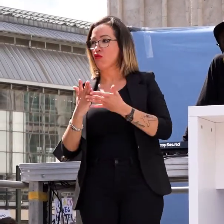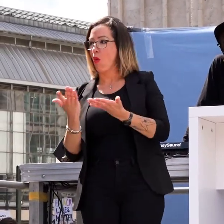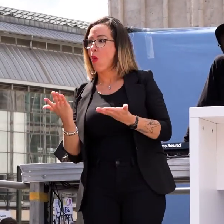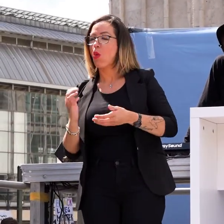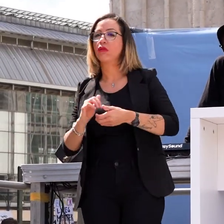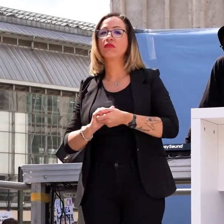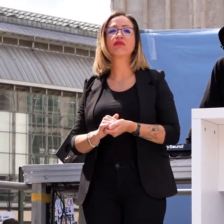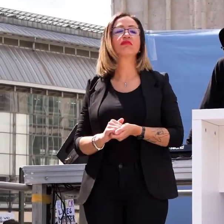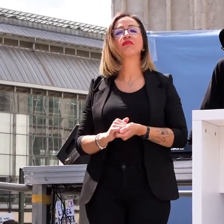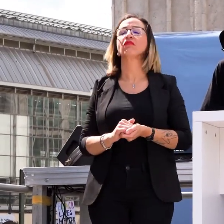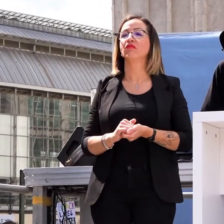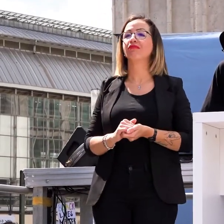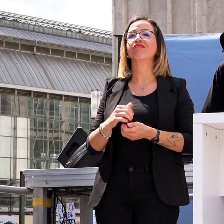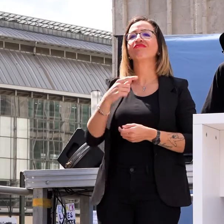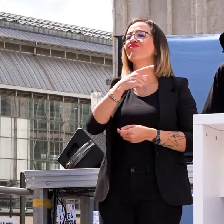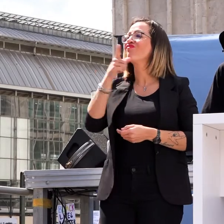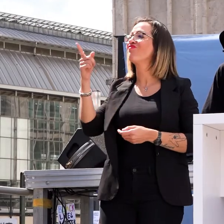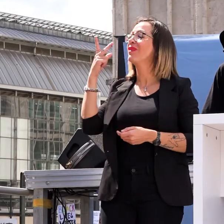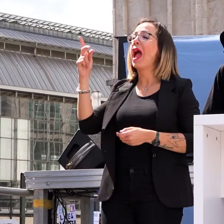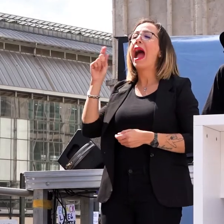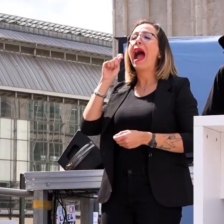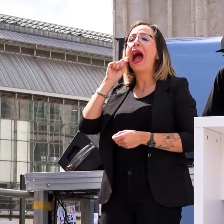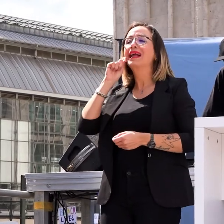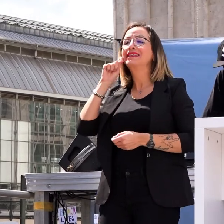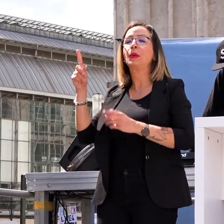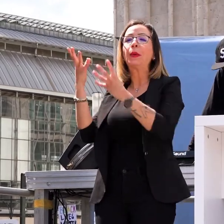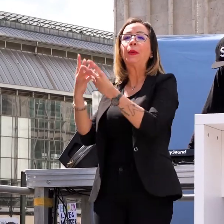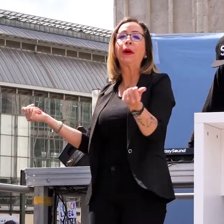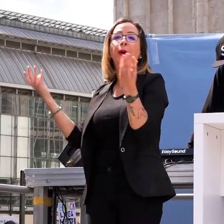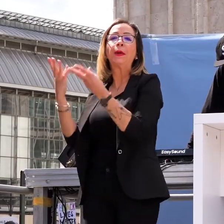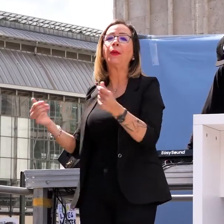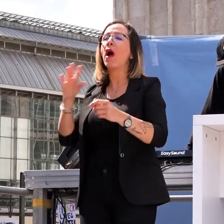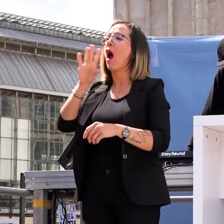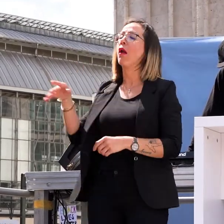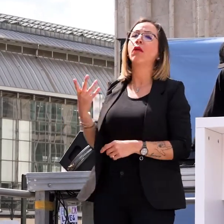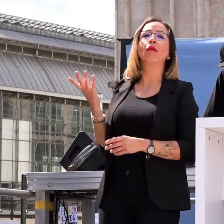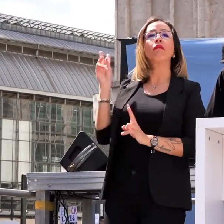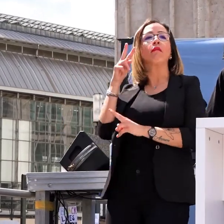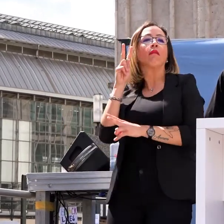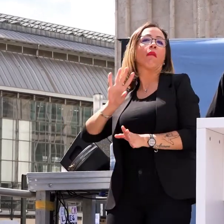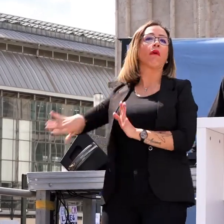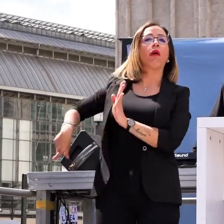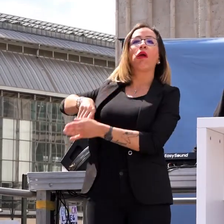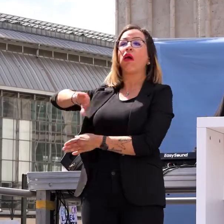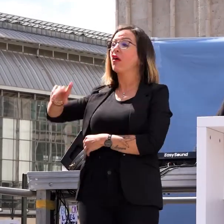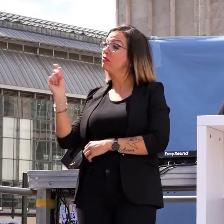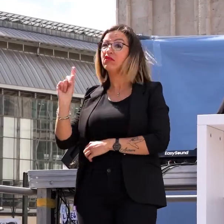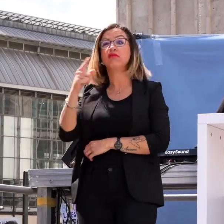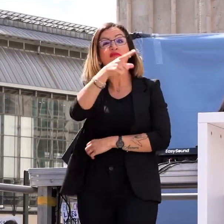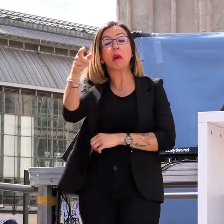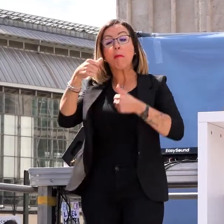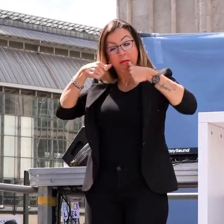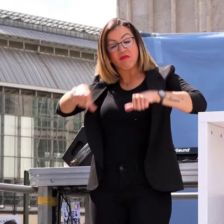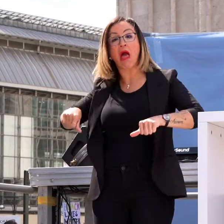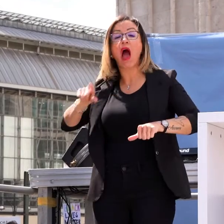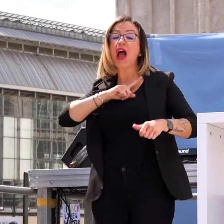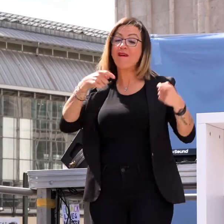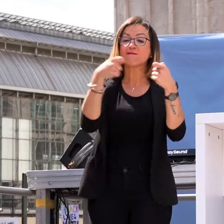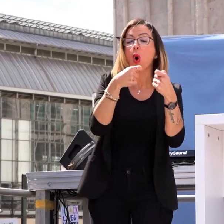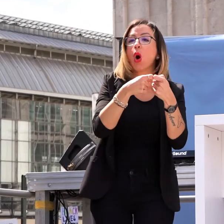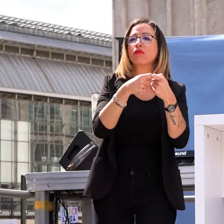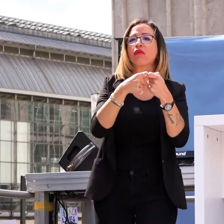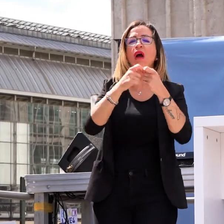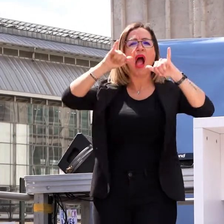Unterschwelliger Rassismus wird so oft belächelt und toleriert. Jedoch seid ihr in solchen Momenten dazu verpflichtet, eure Freunde, eure Eltern und